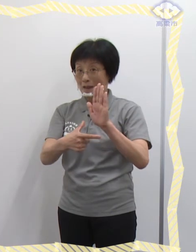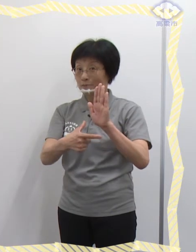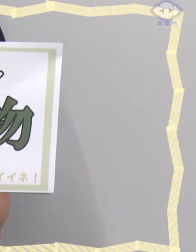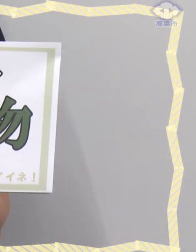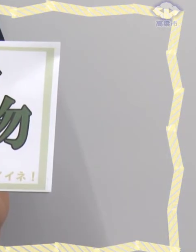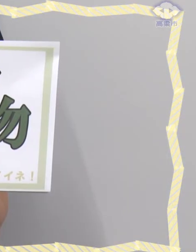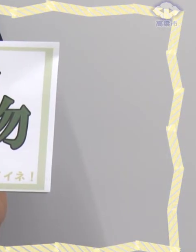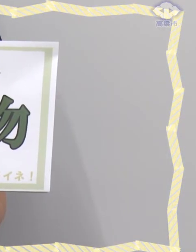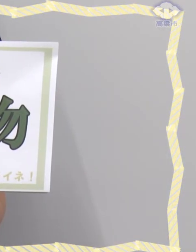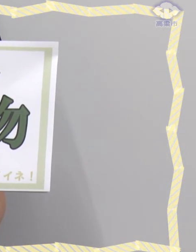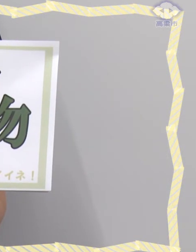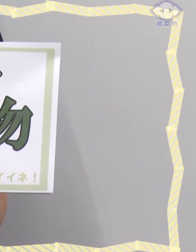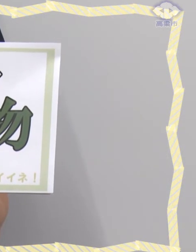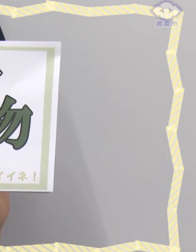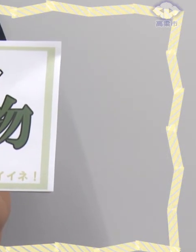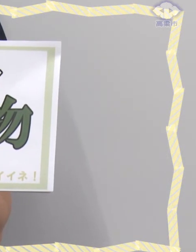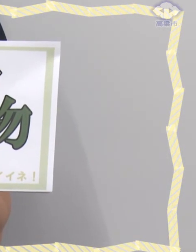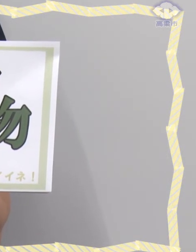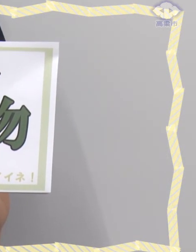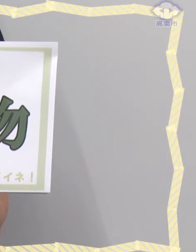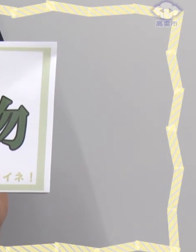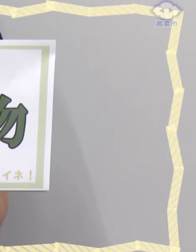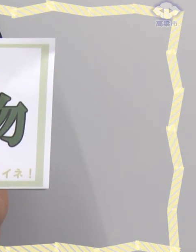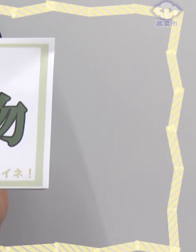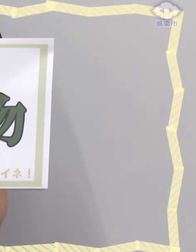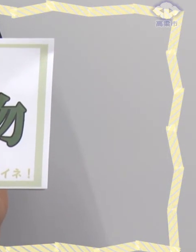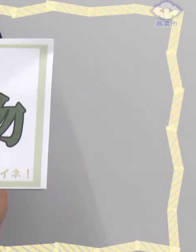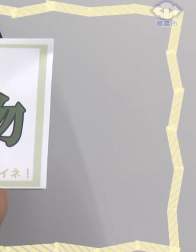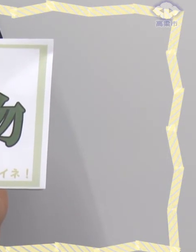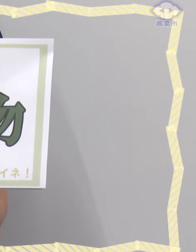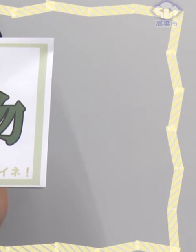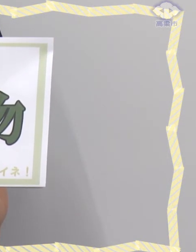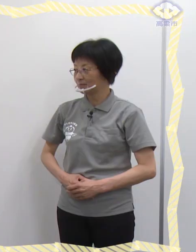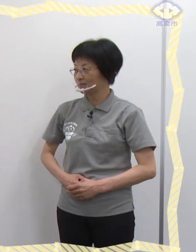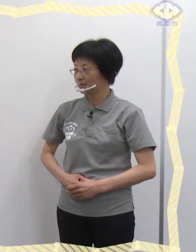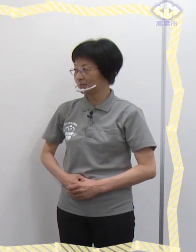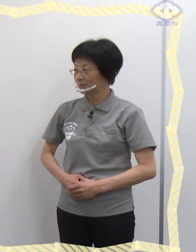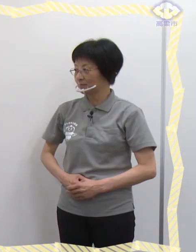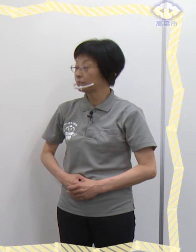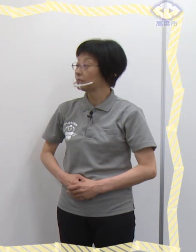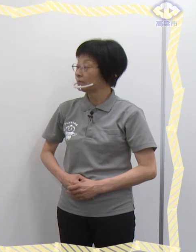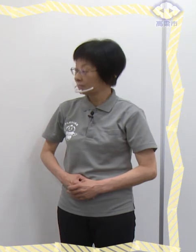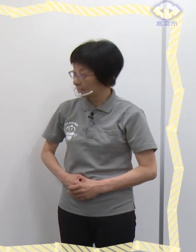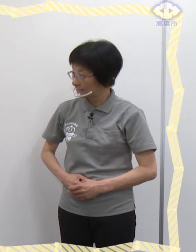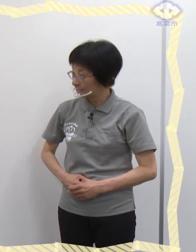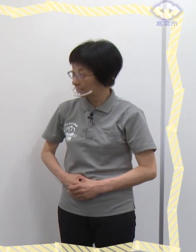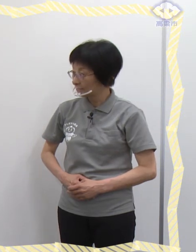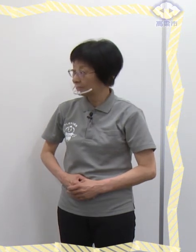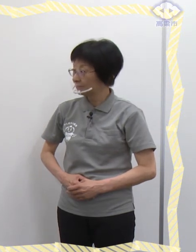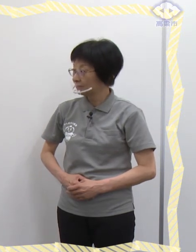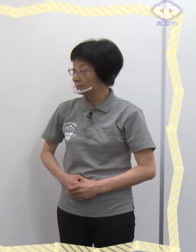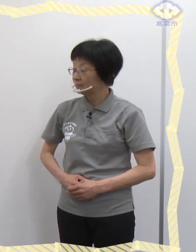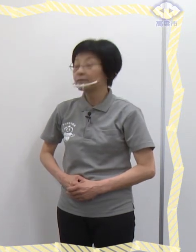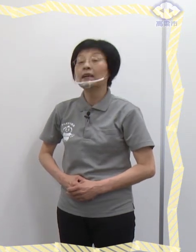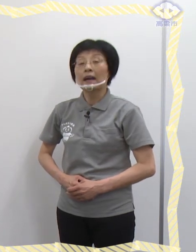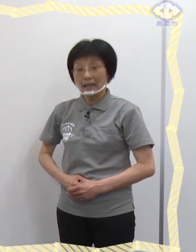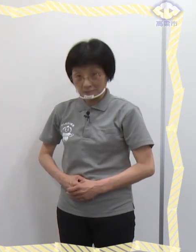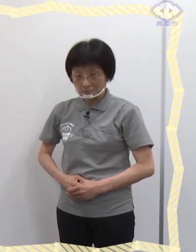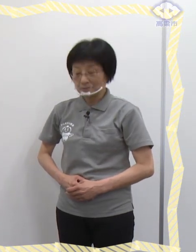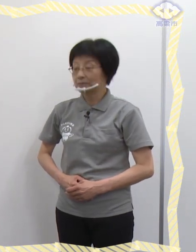が、こちら食べ物です。幅さん、いろんな食べ物これからご紹介しますが、まずこの